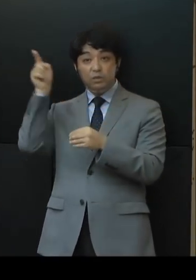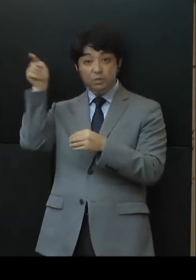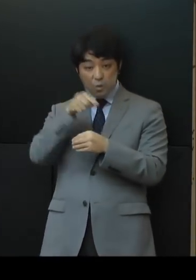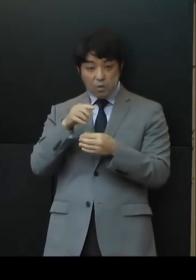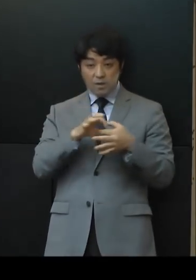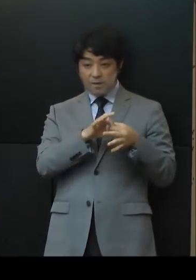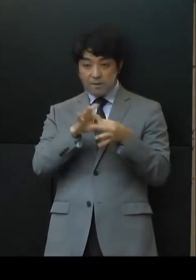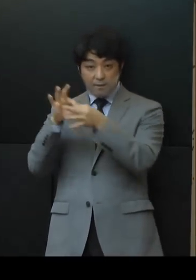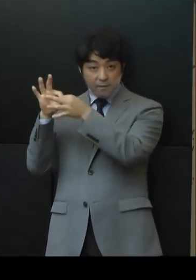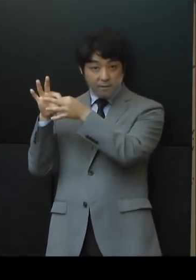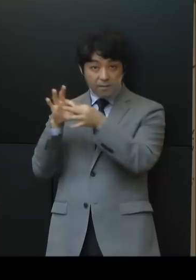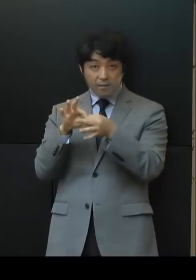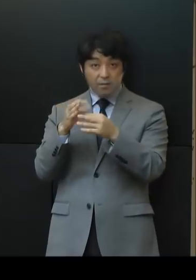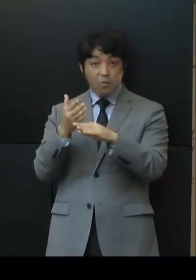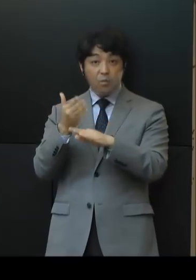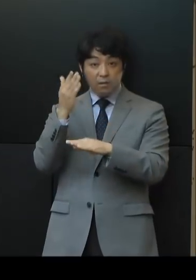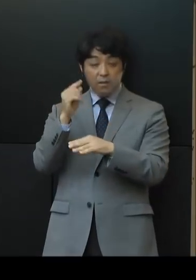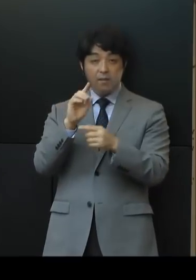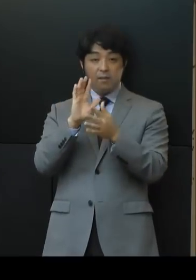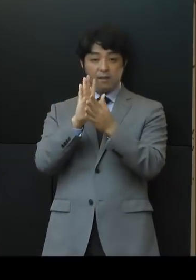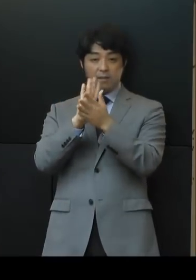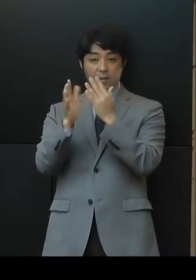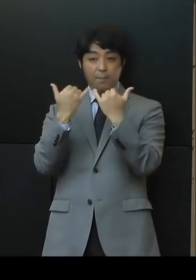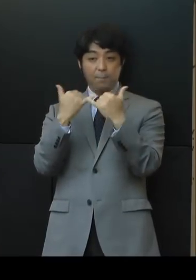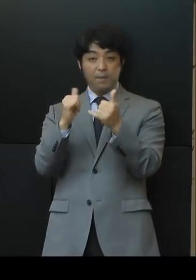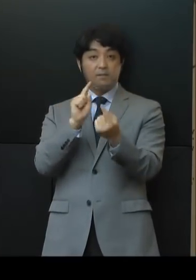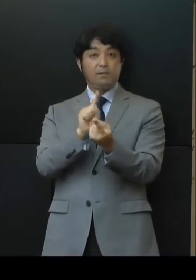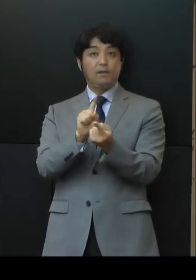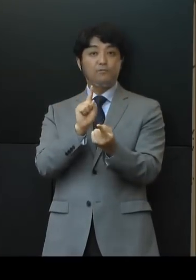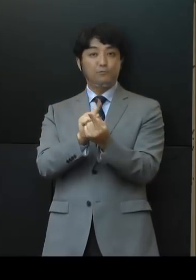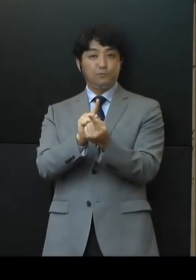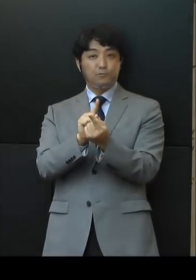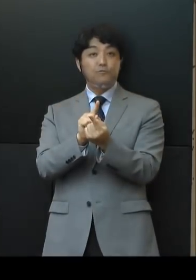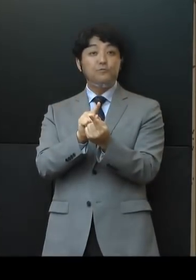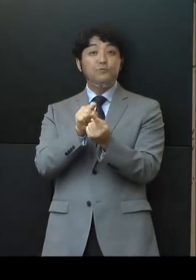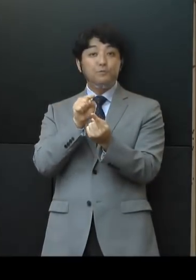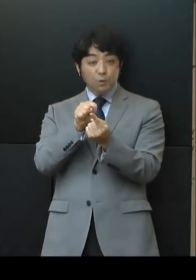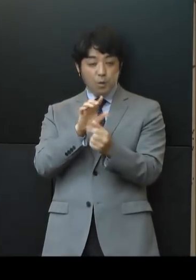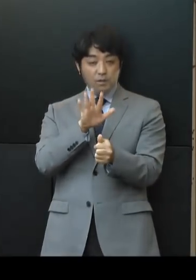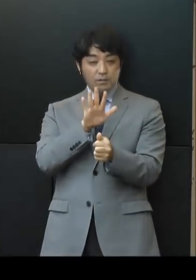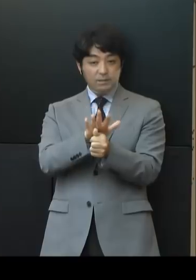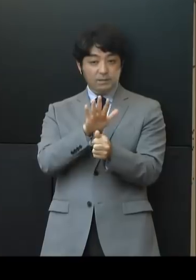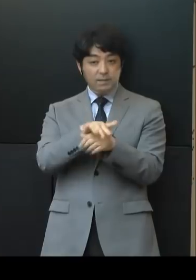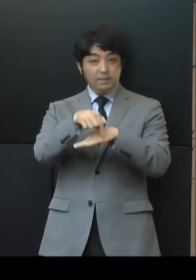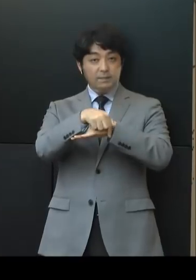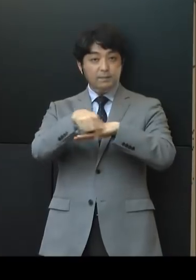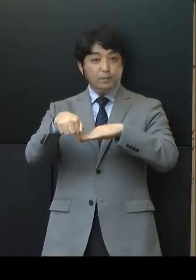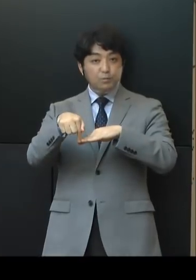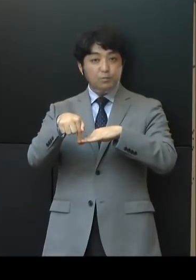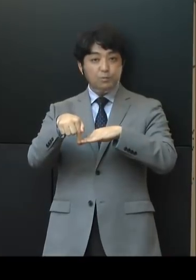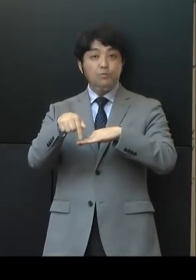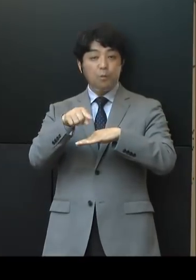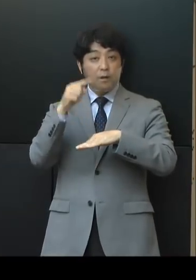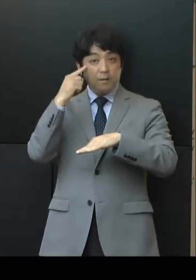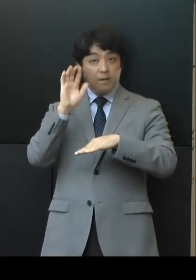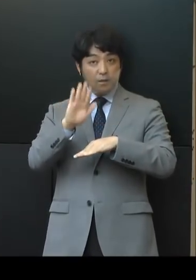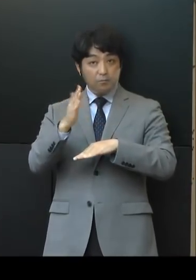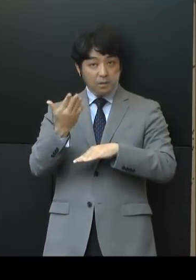った、県民に対する新たな支援策というのをお考えいただきます。そこをお寄せいただきます。